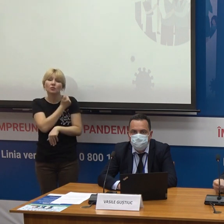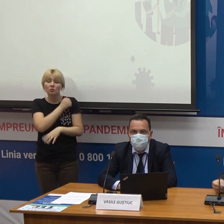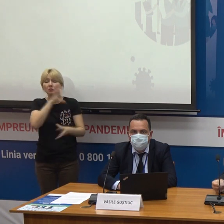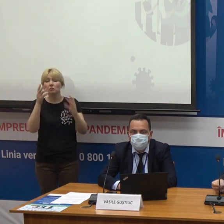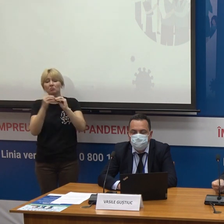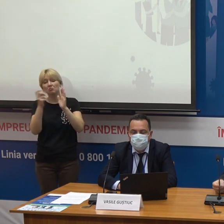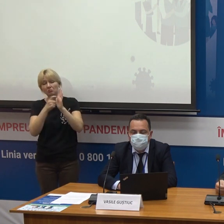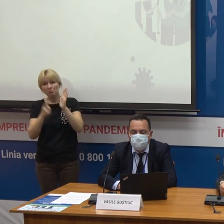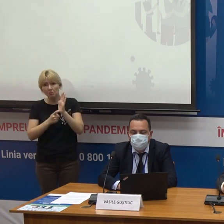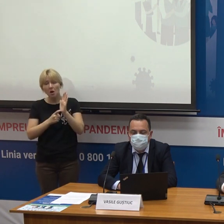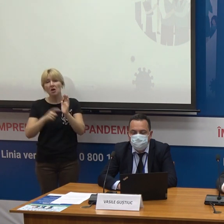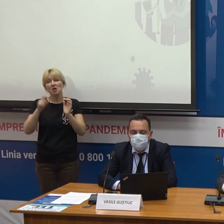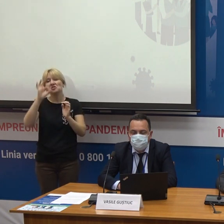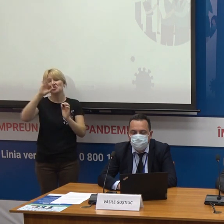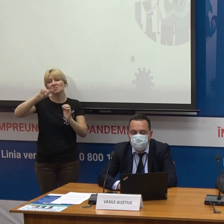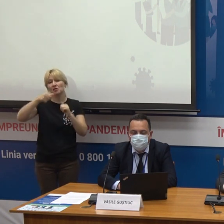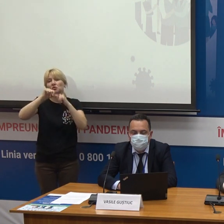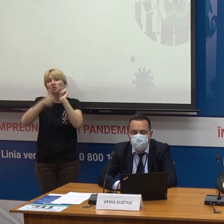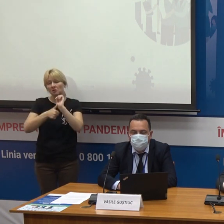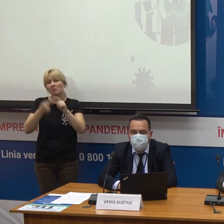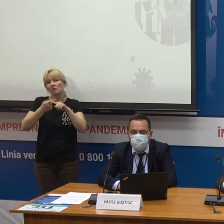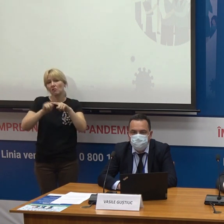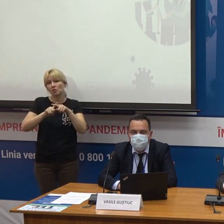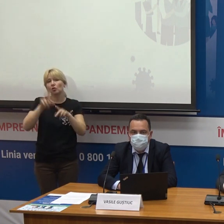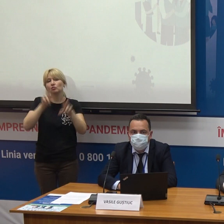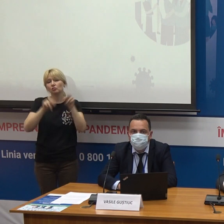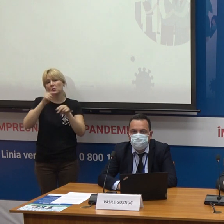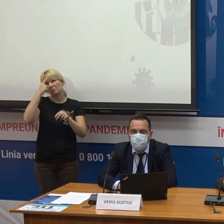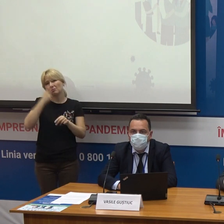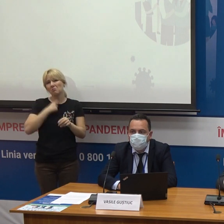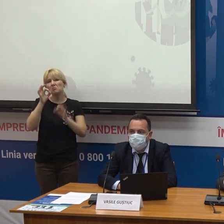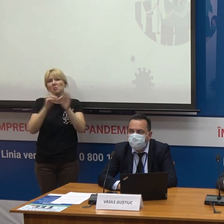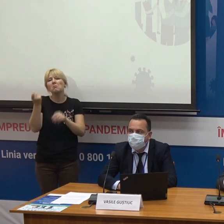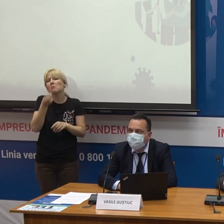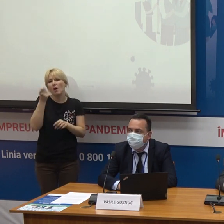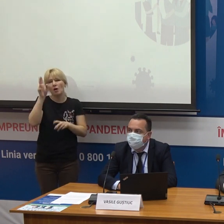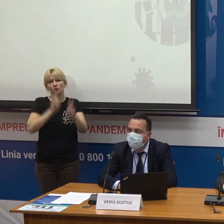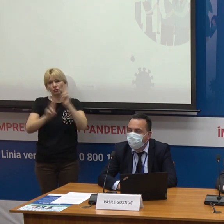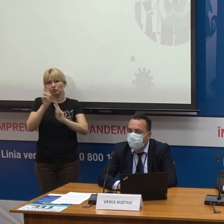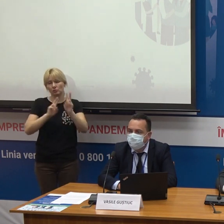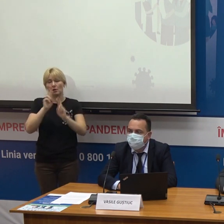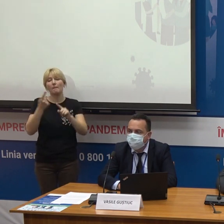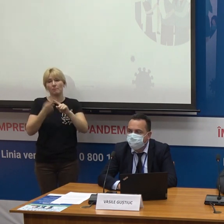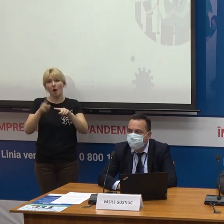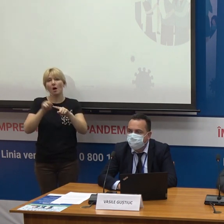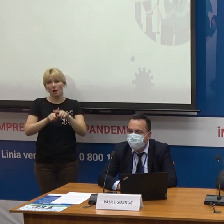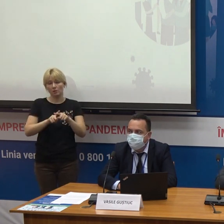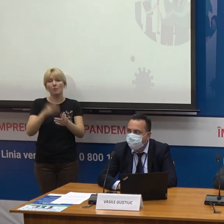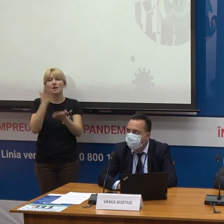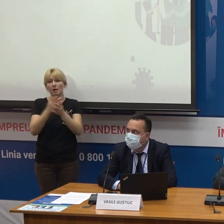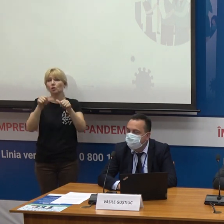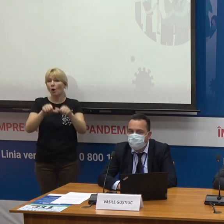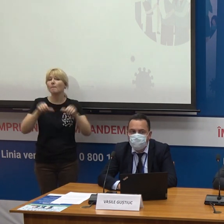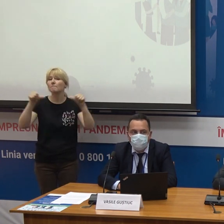constituit 0,16, deci ceea ce este un indicator mic. În acest context, activează Comisia